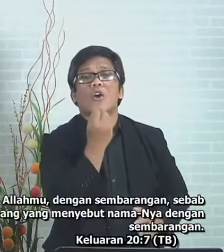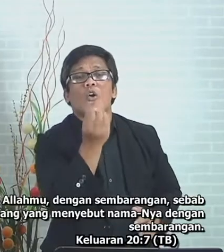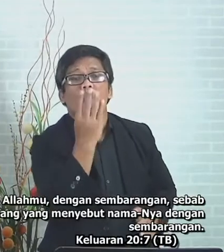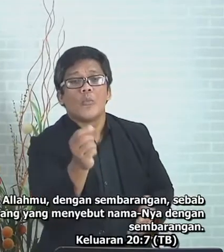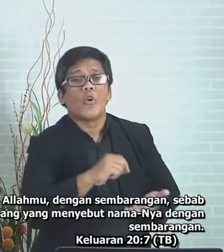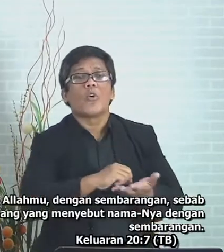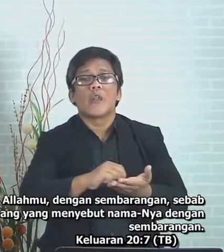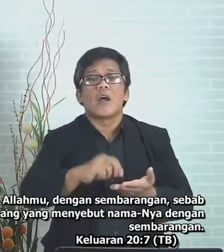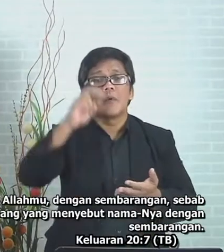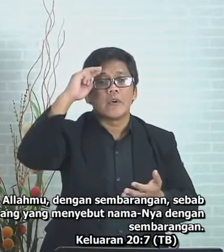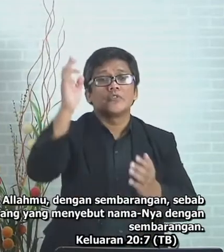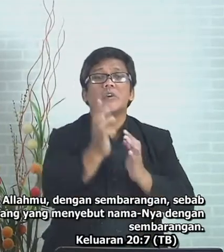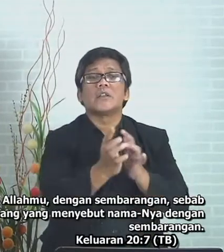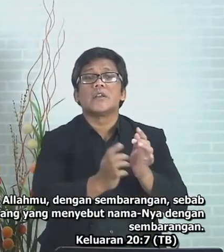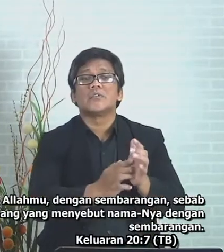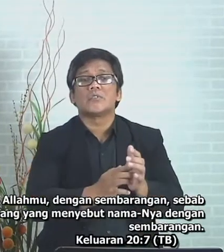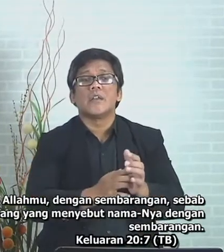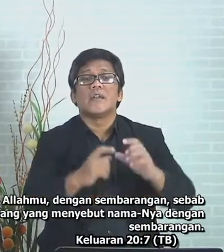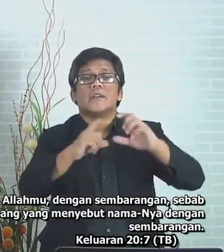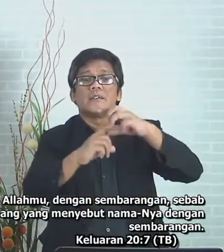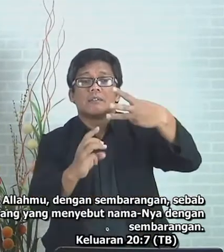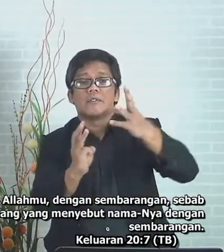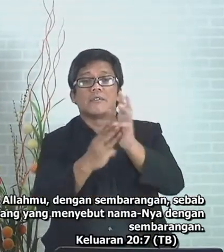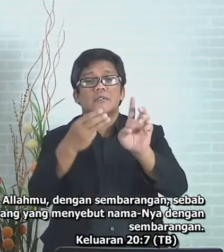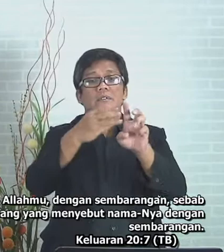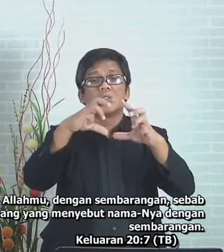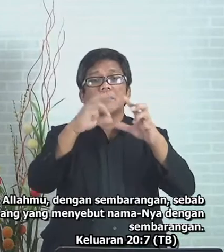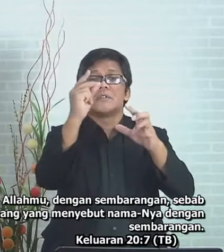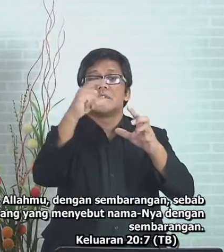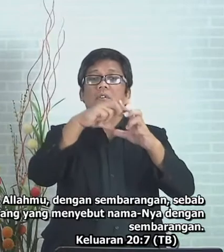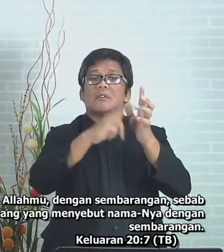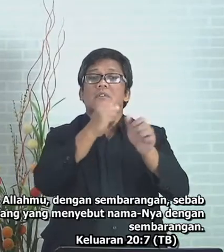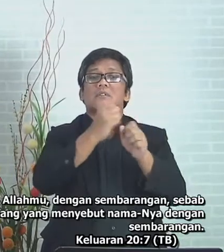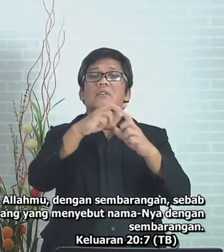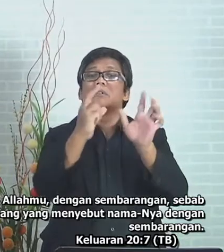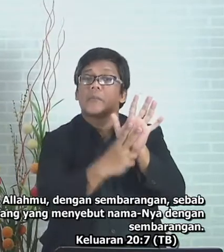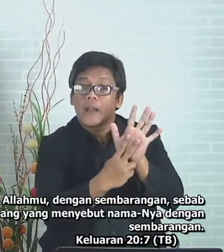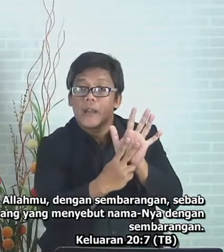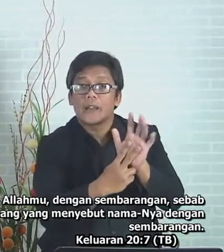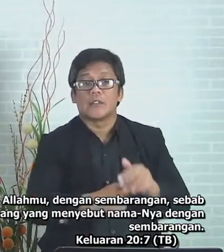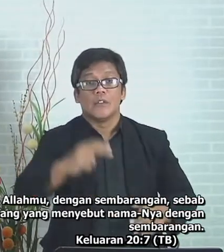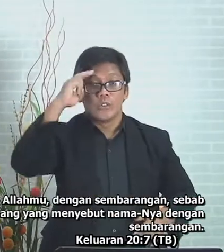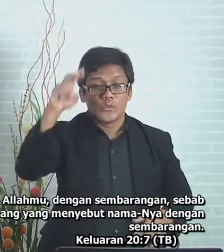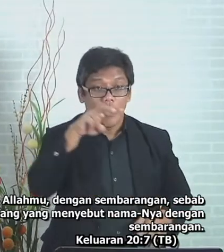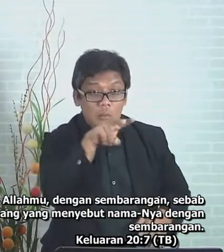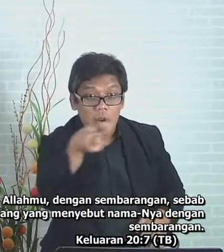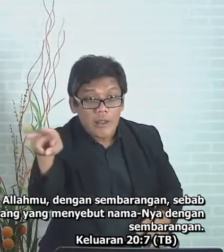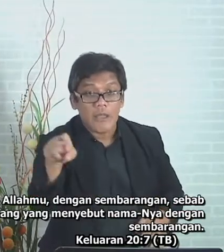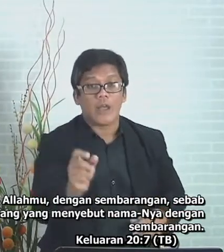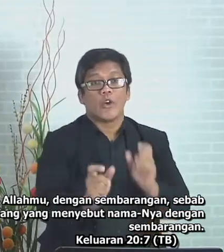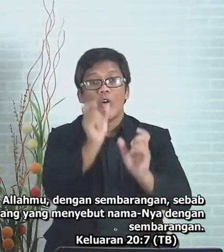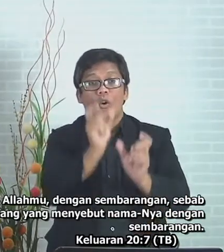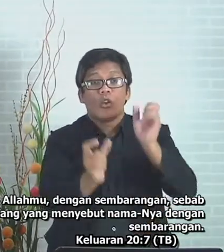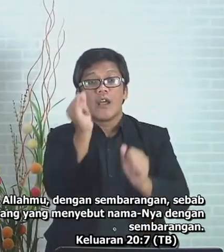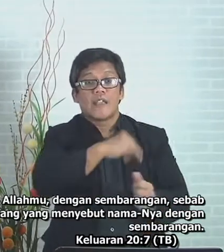allahmu dengan sembarangan Sebab tuhan akan memandang bersalah orang yang membuat